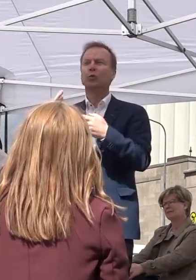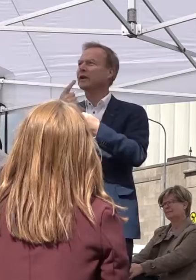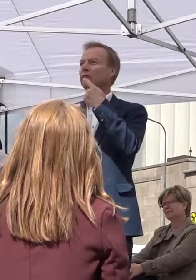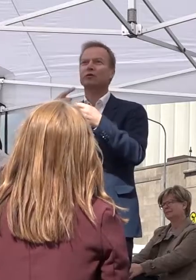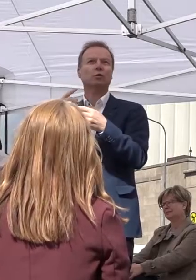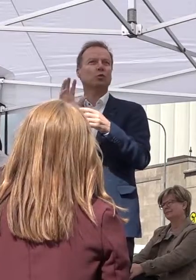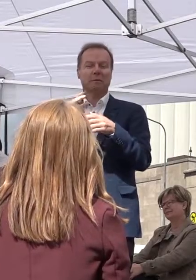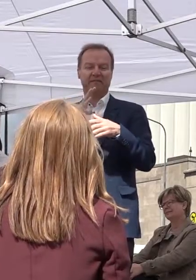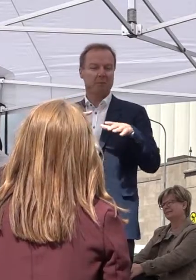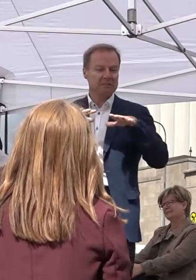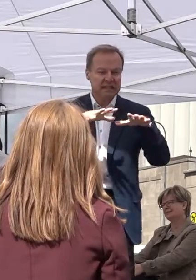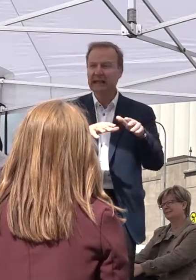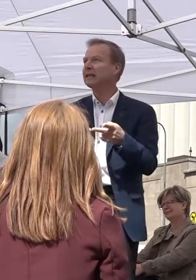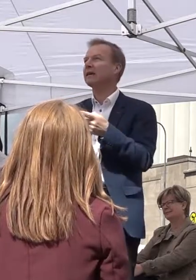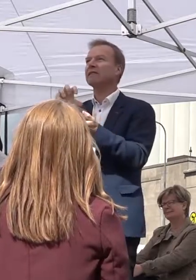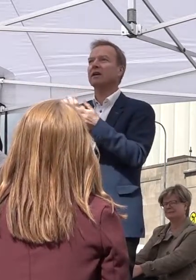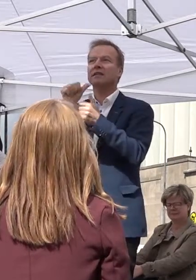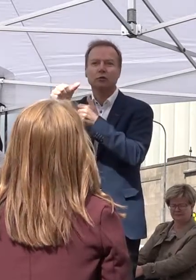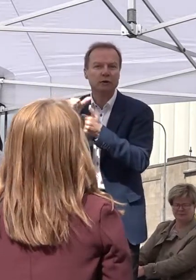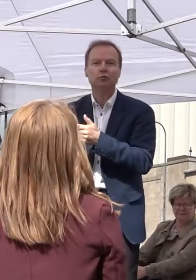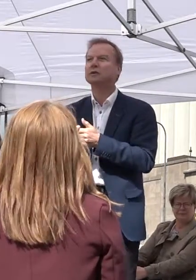että toteutuiko tämä todella?